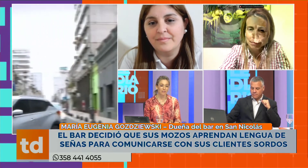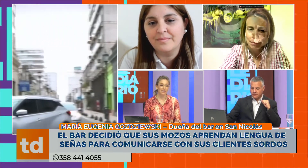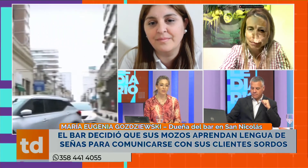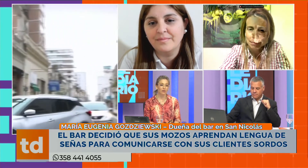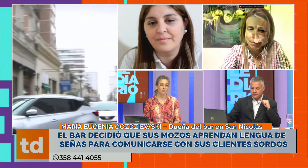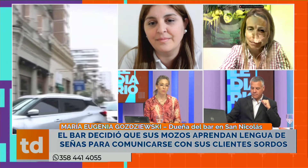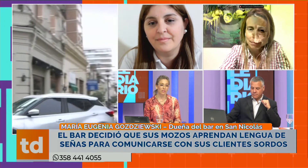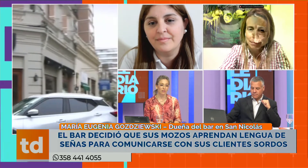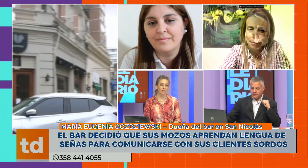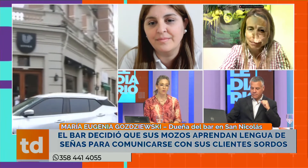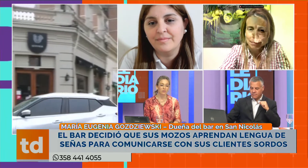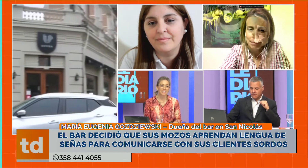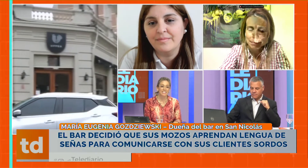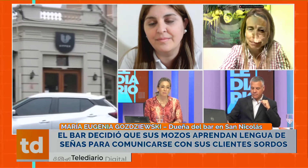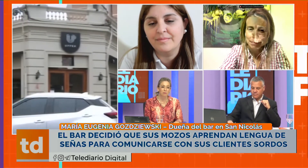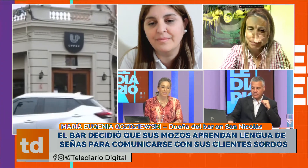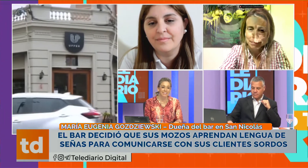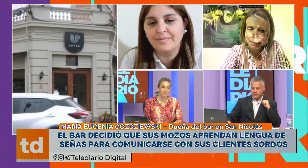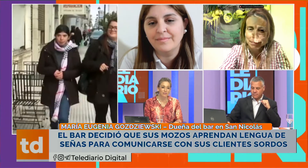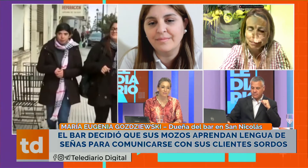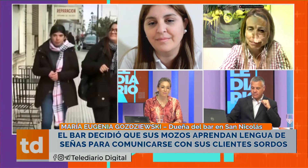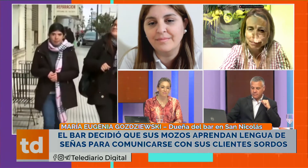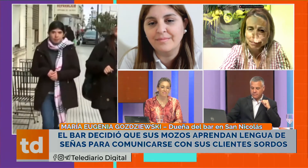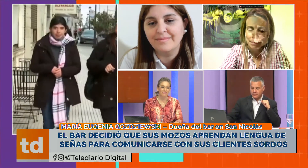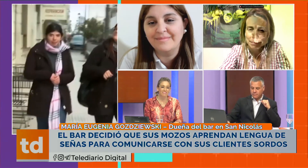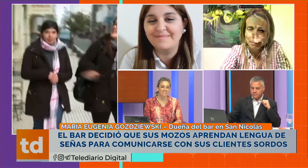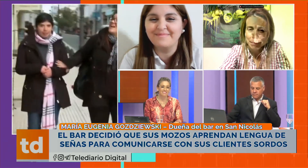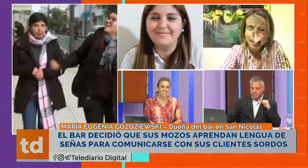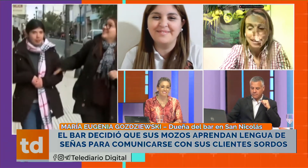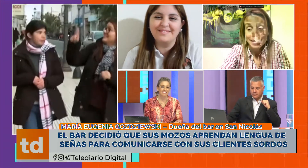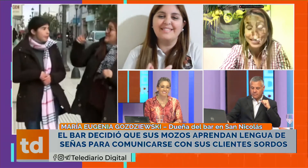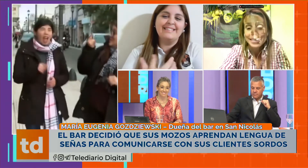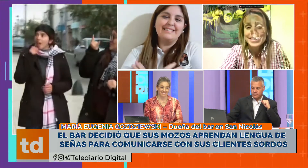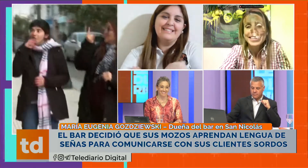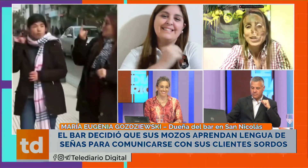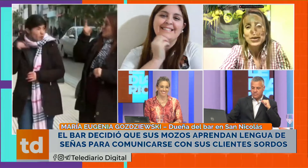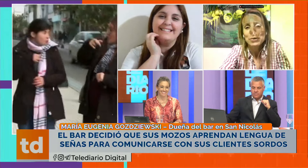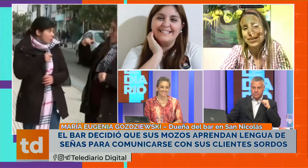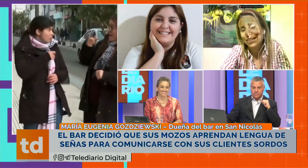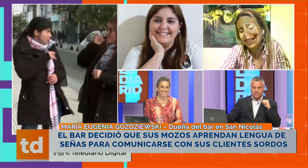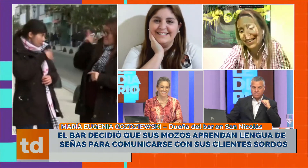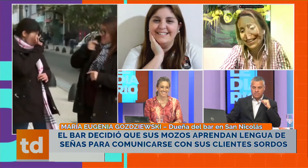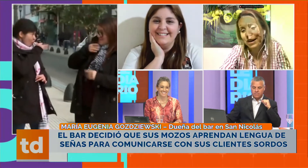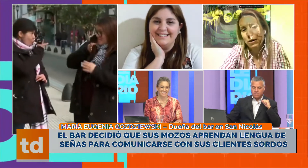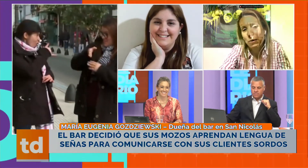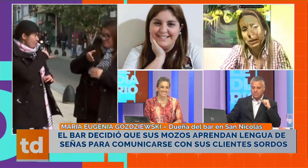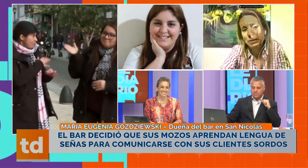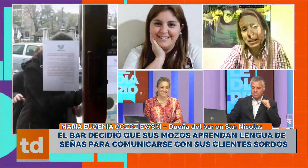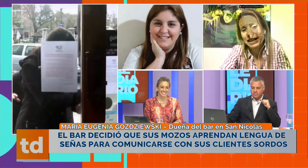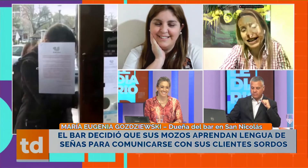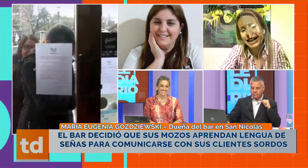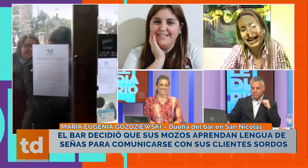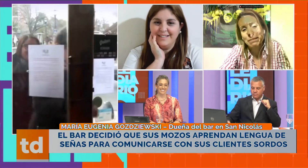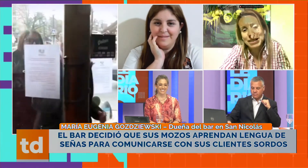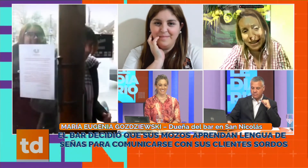conocimientos? ¿Pudieron ustedes experimentar eso? Sí, sí. De hecho, bueno, cuando